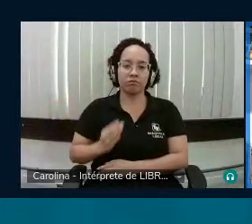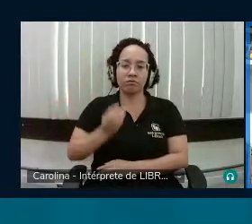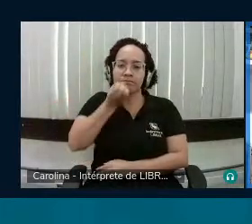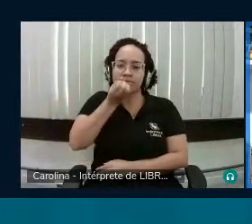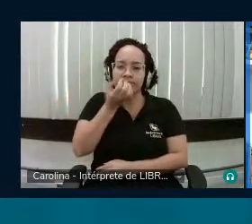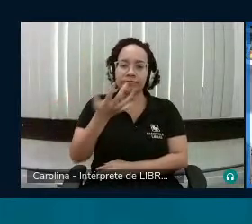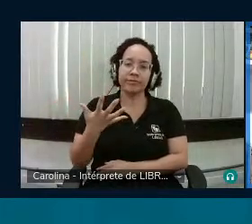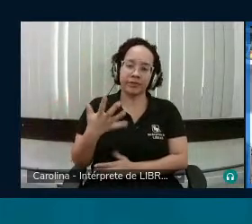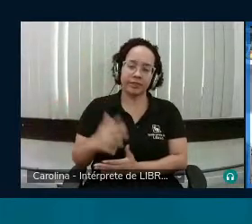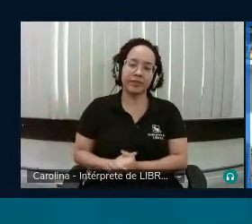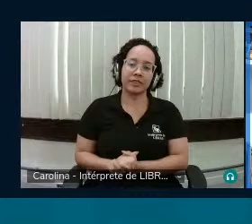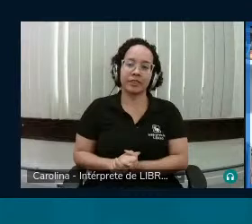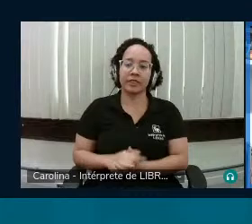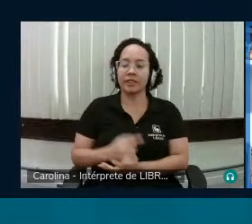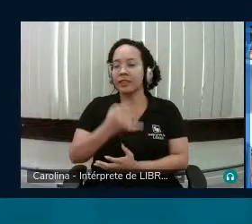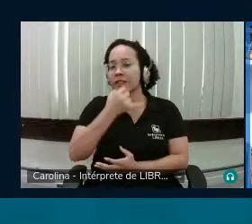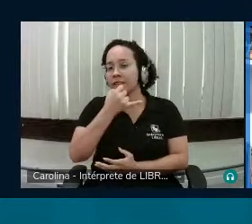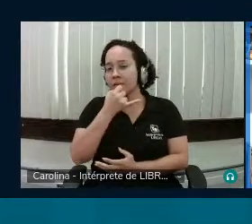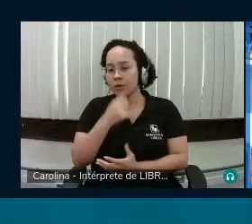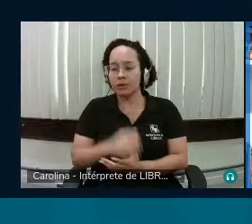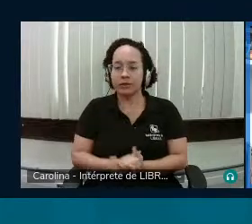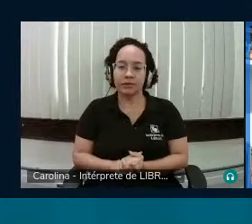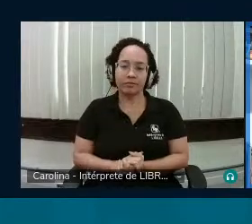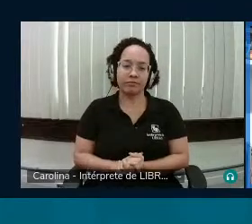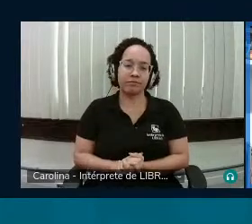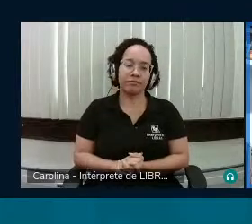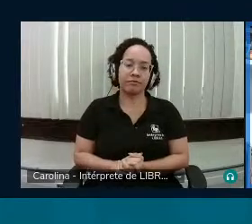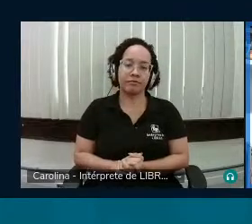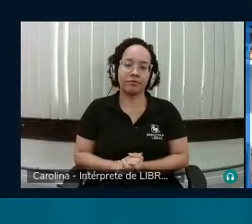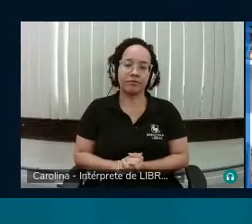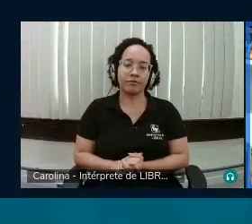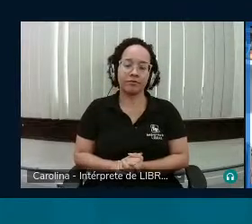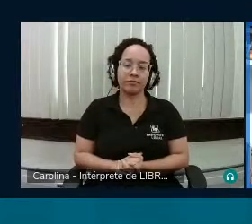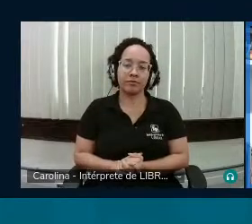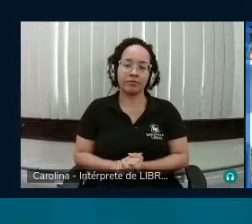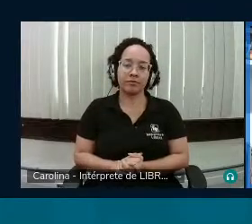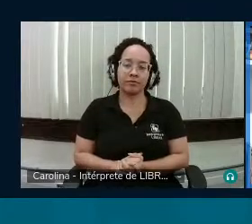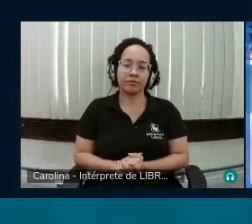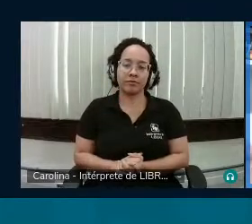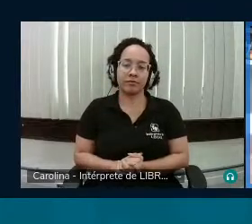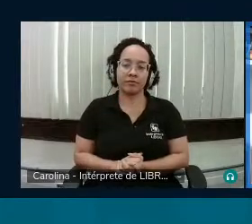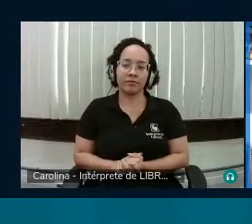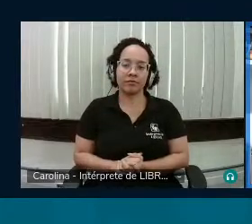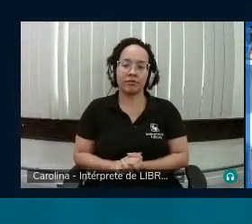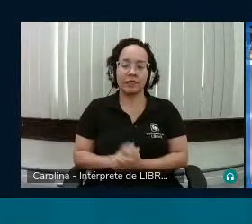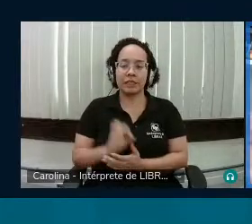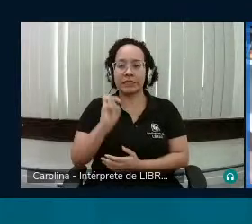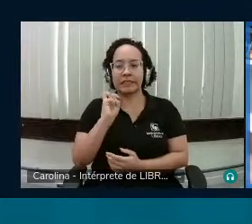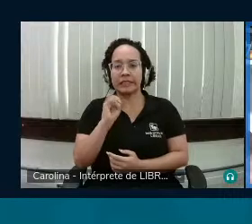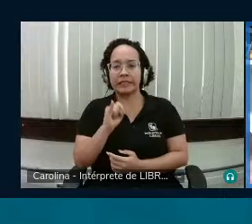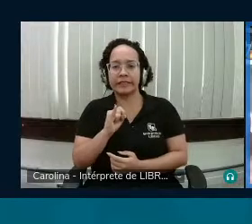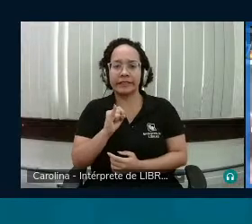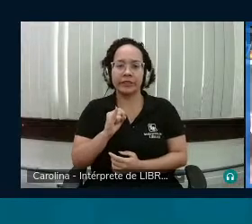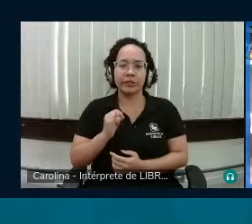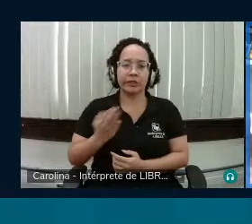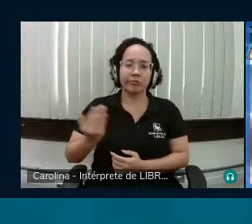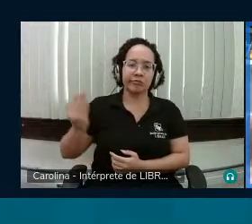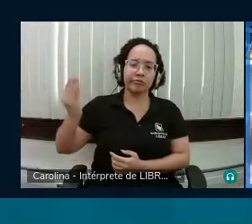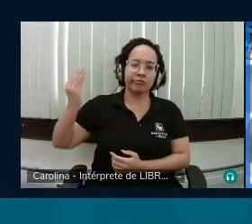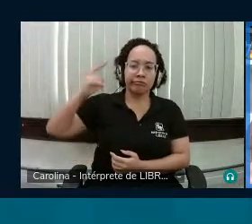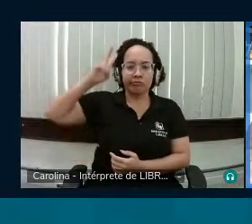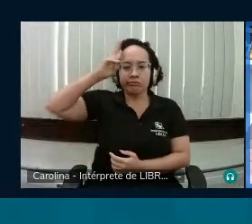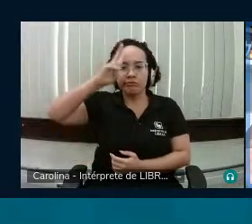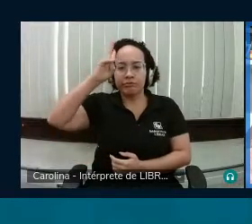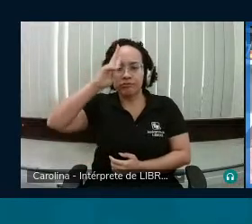positivamente. Né? Por exemplo, se eu olho, né, um pouco da história, que eu vou falar sobre